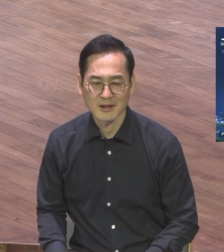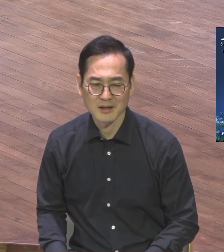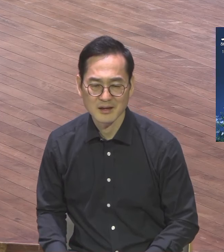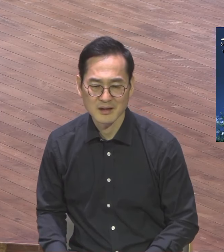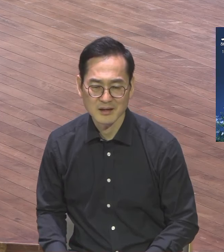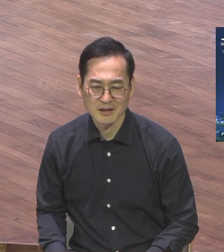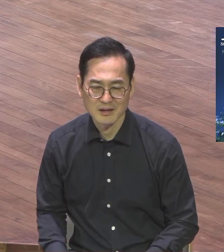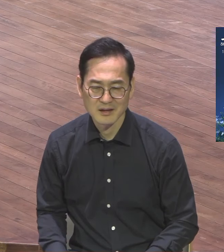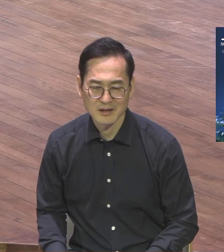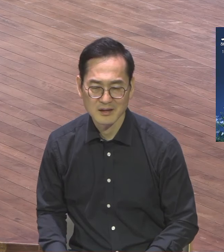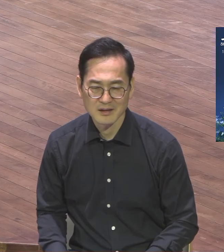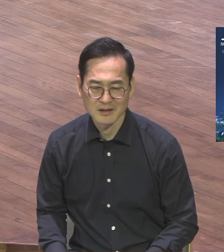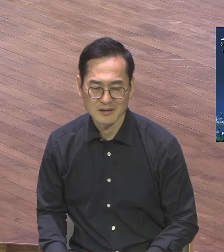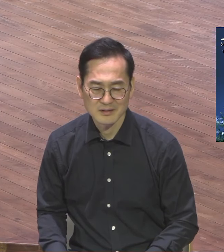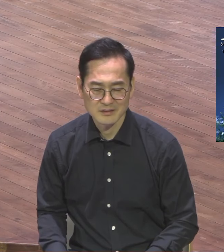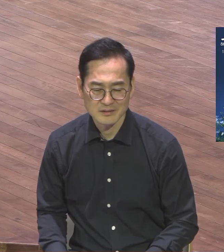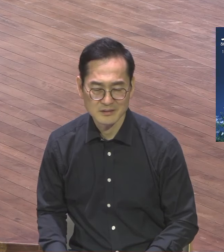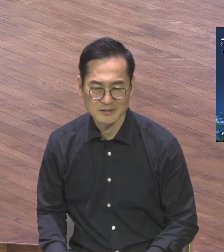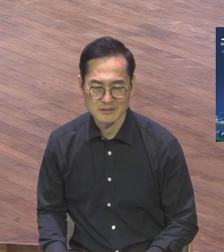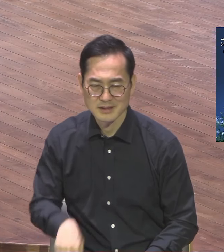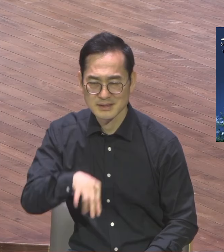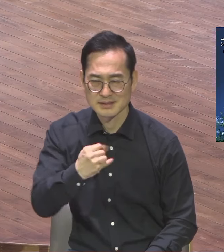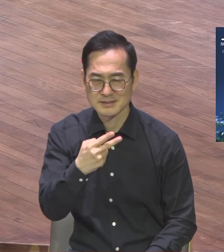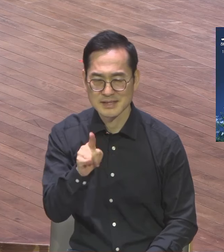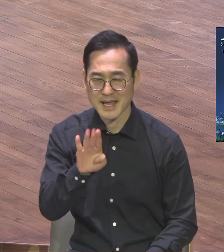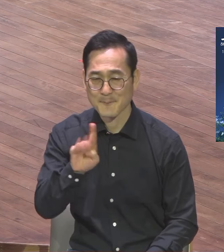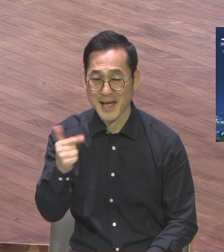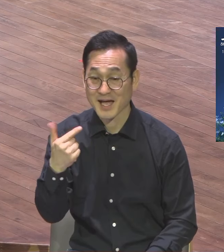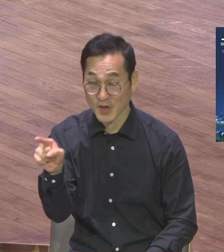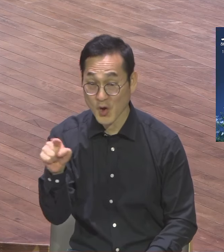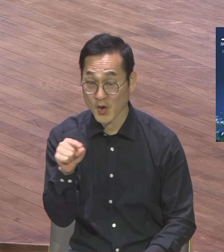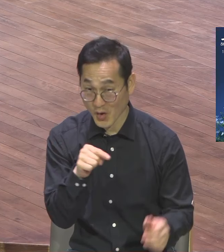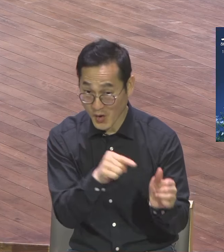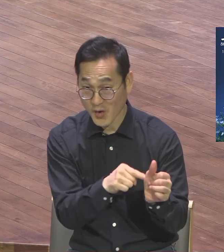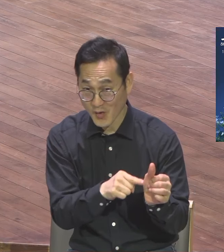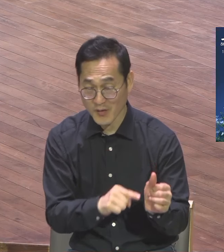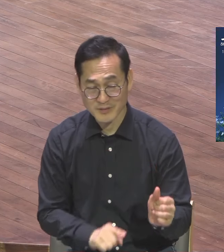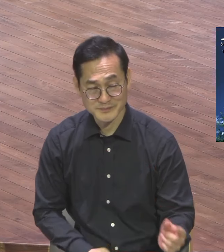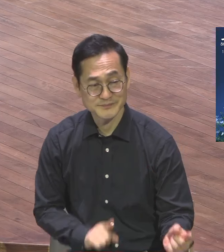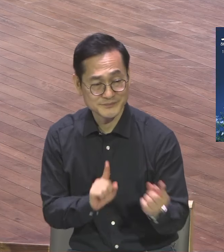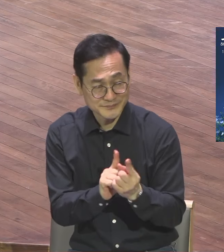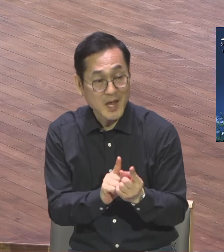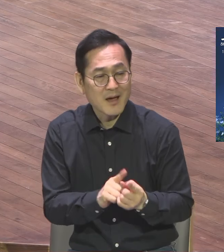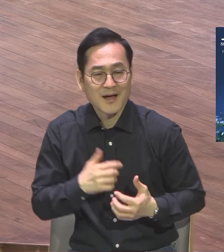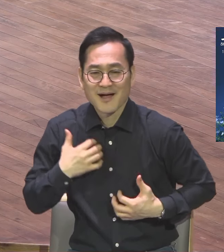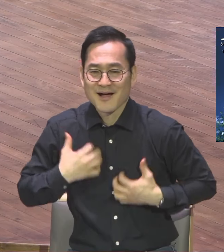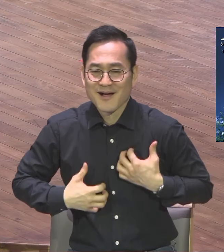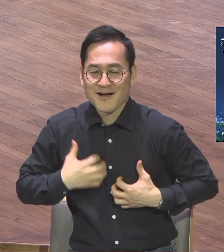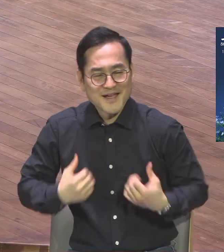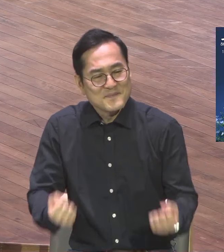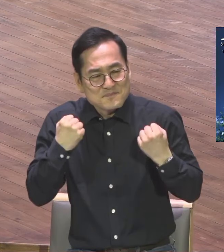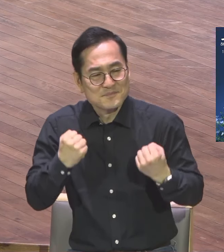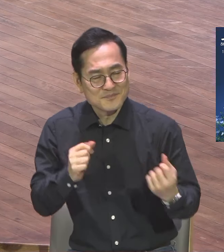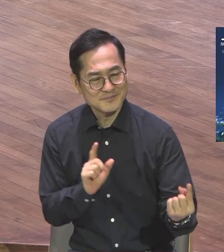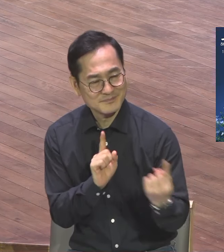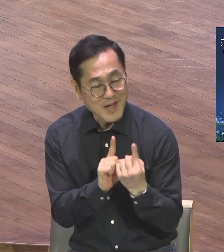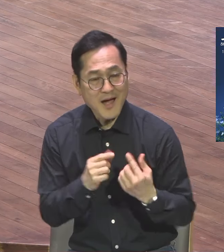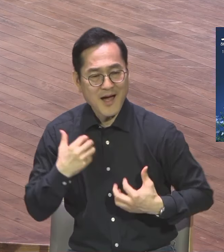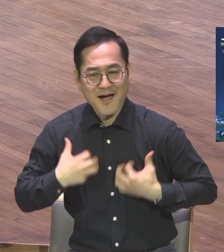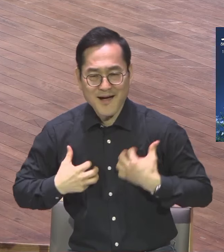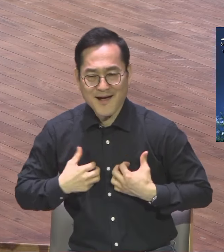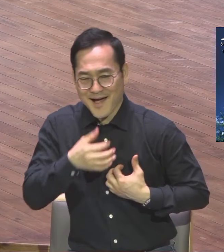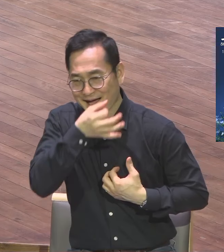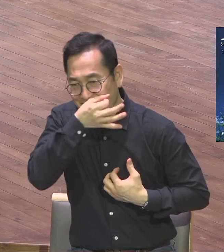빼버려. 그런데 이와는 달리 스데바나와 같은 사람은 만나면 그냥 만나면 힘이 나고 만나면 그냥